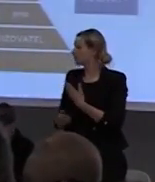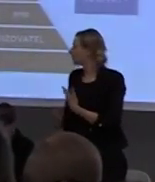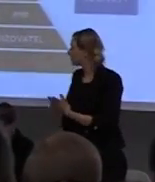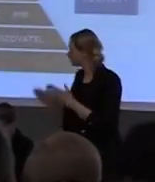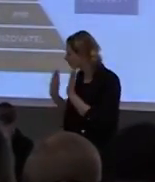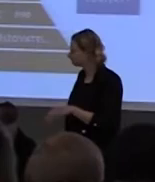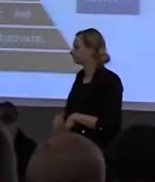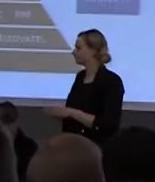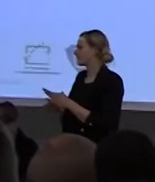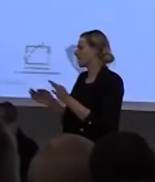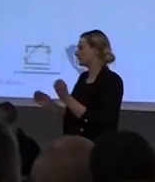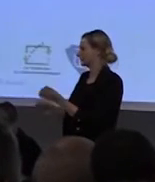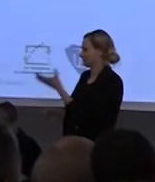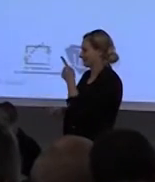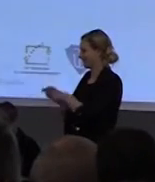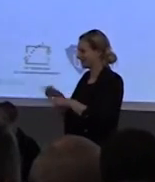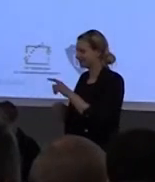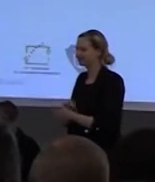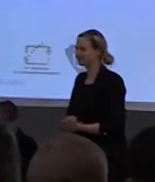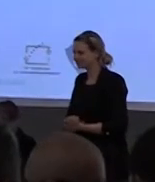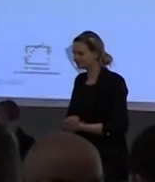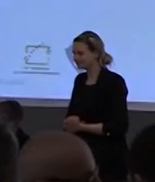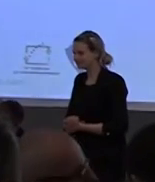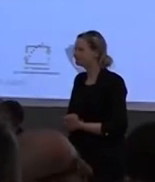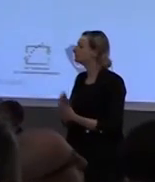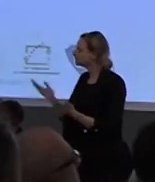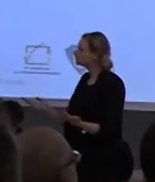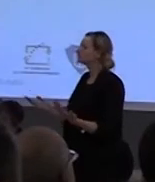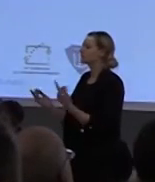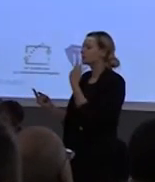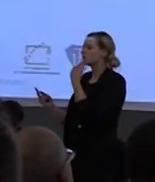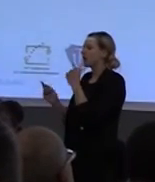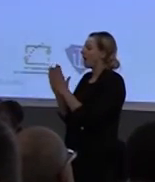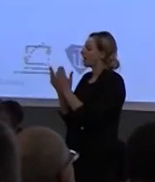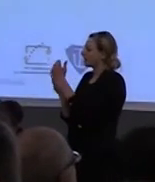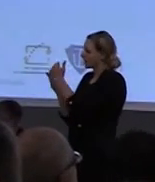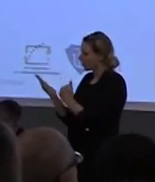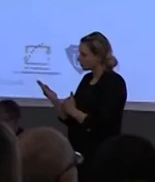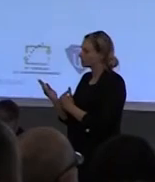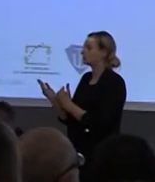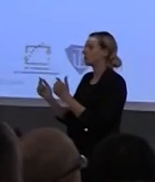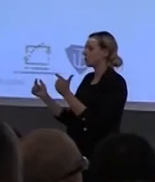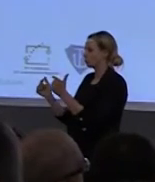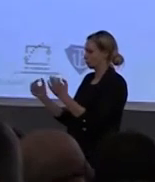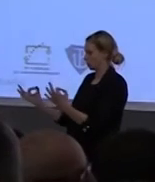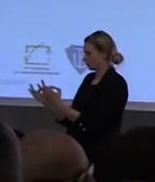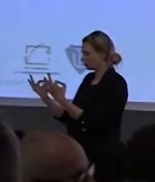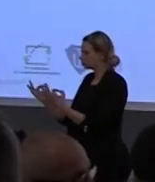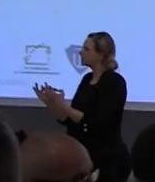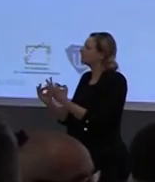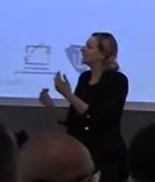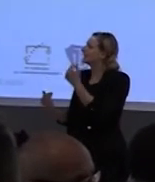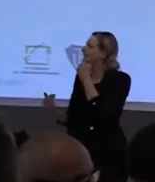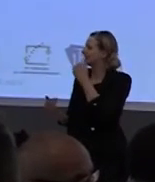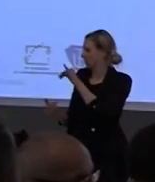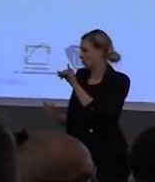Katalog podpůrných opatření je dílo, za které může z velké části Asociace